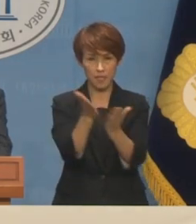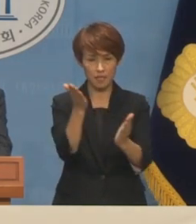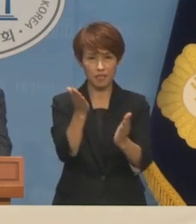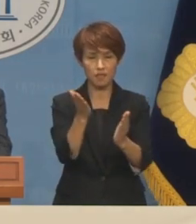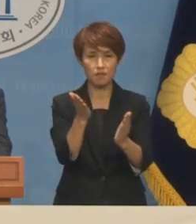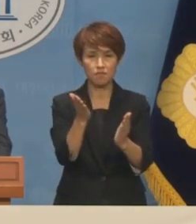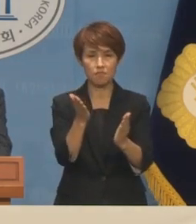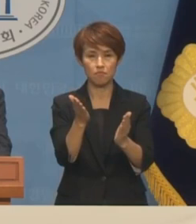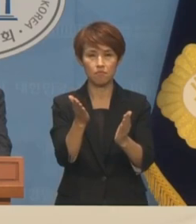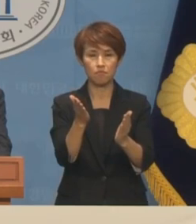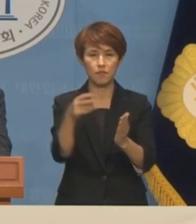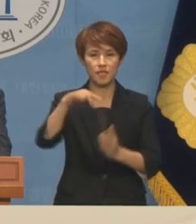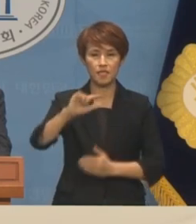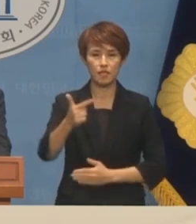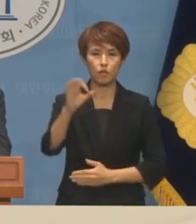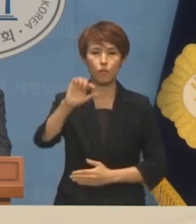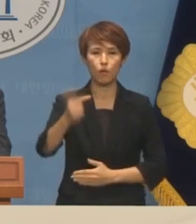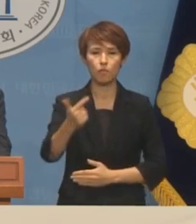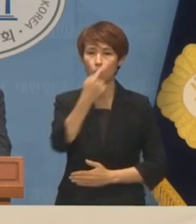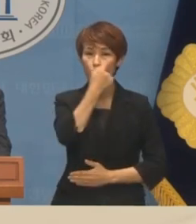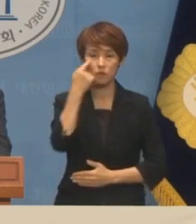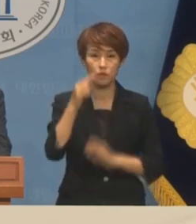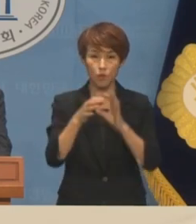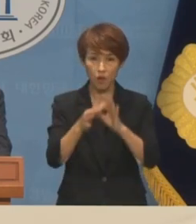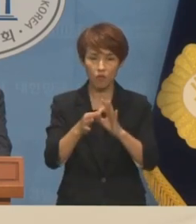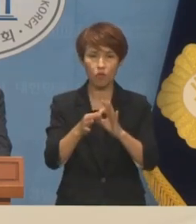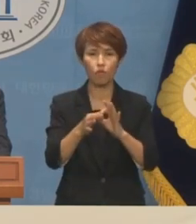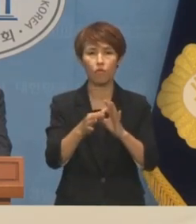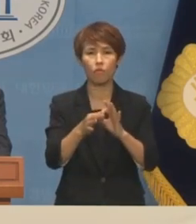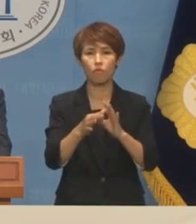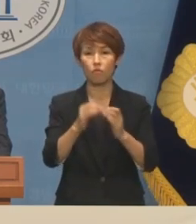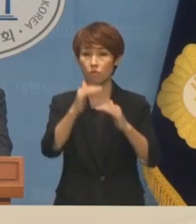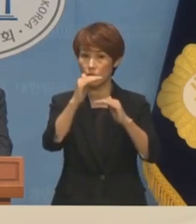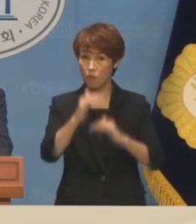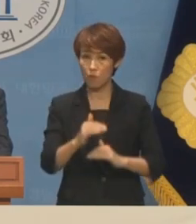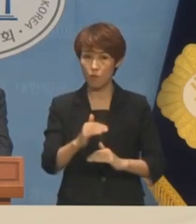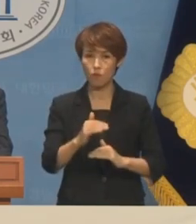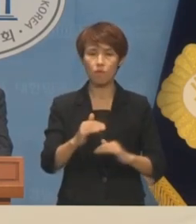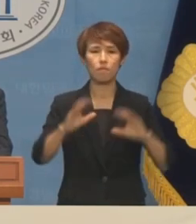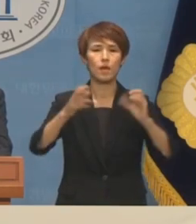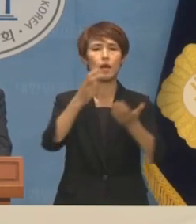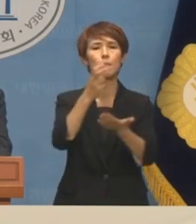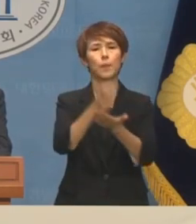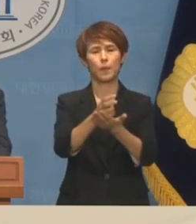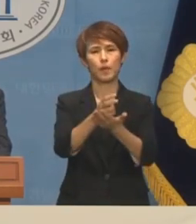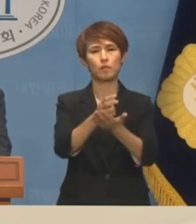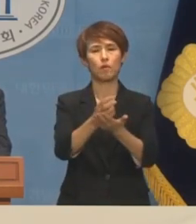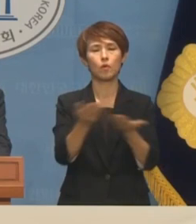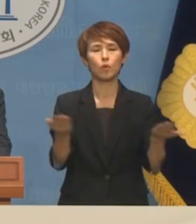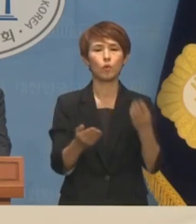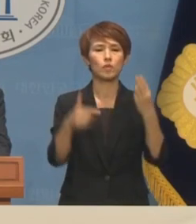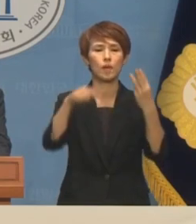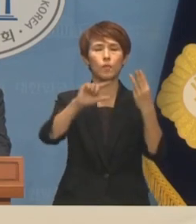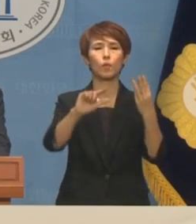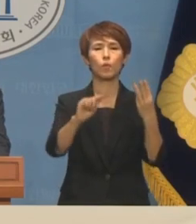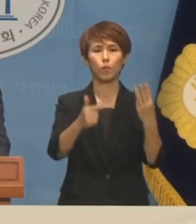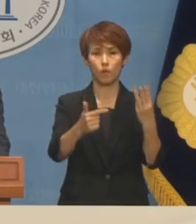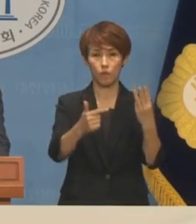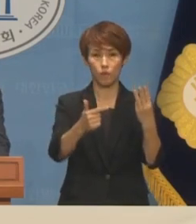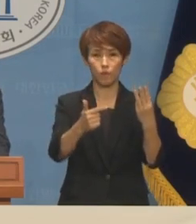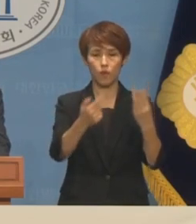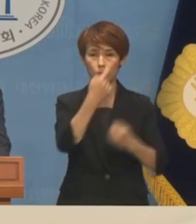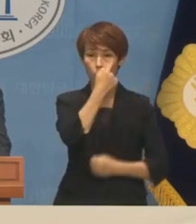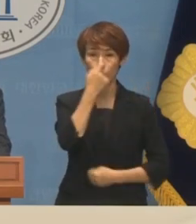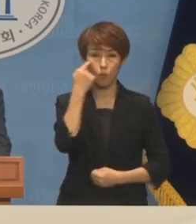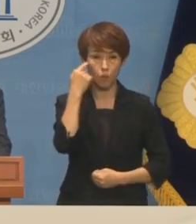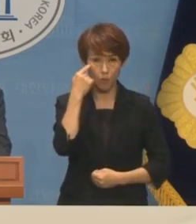보증인에 대한 쟁의행위 손배책임 면책을 통해서 헌법상 노동 3권의 실질적인